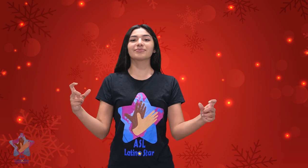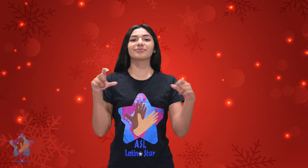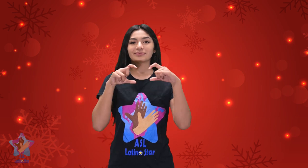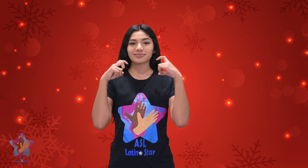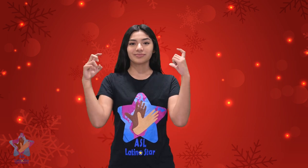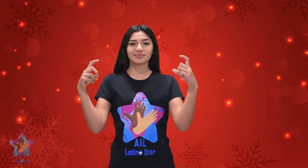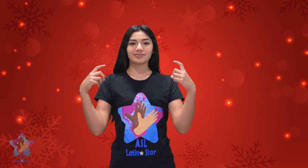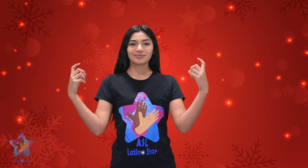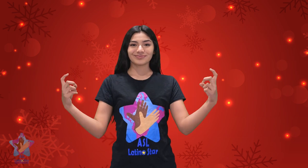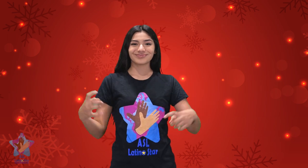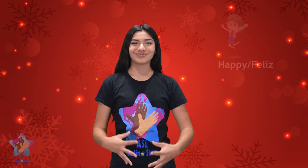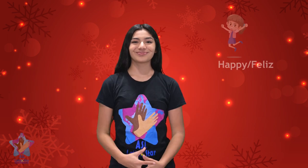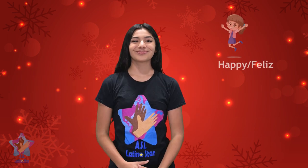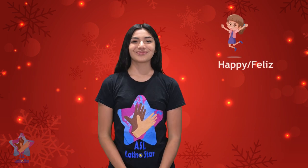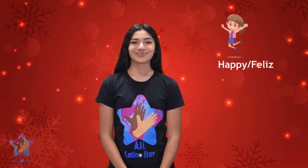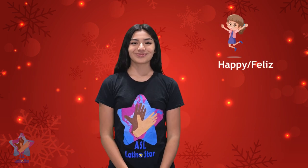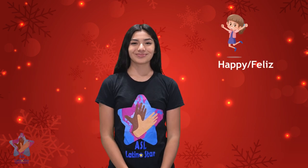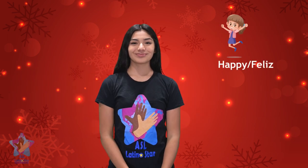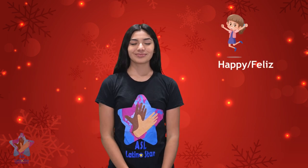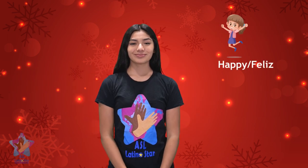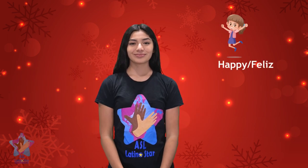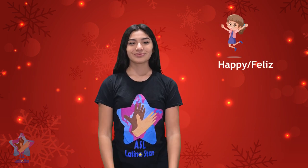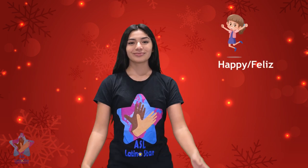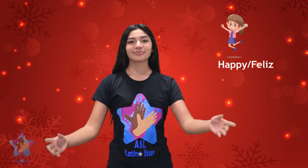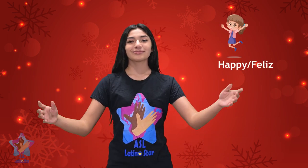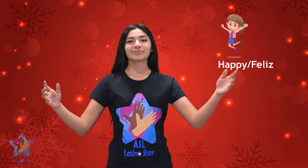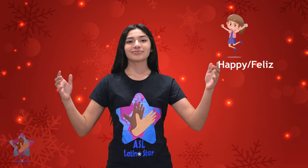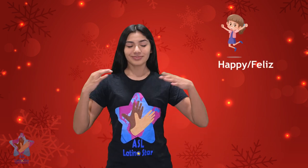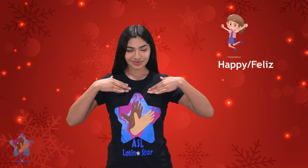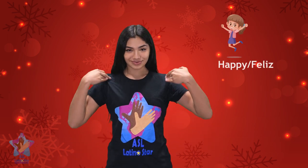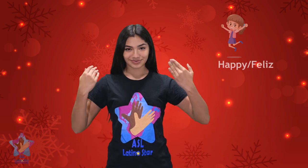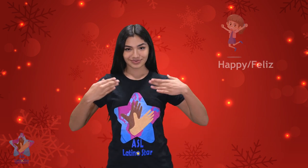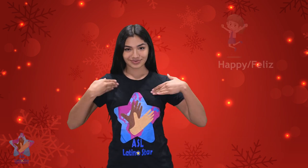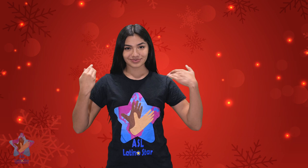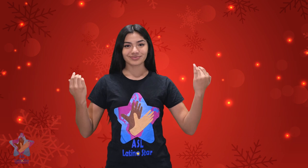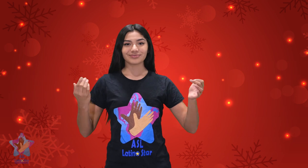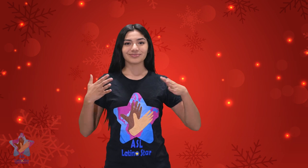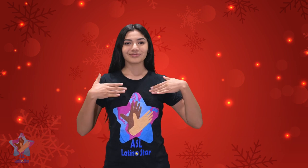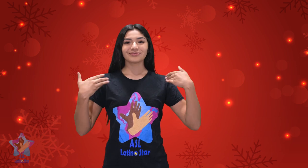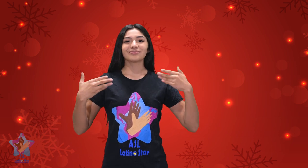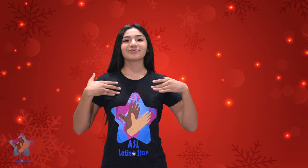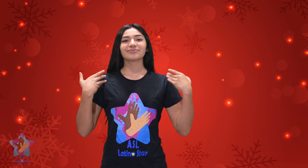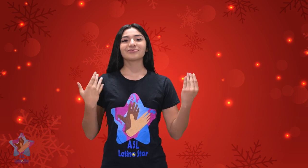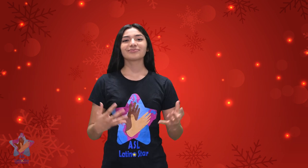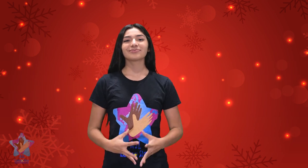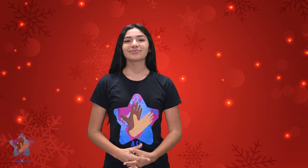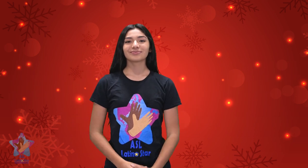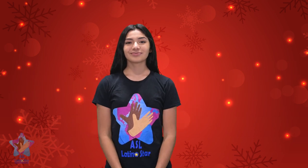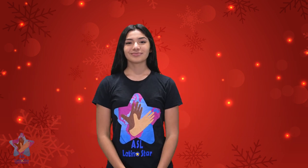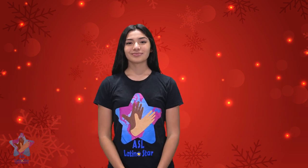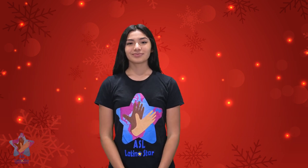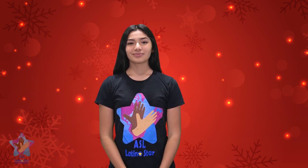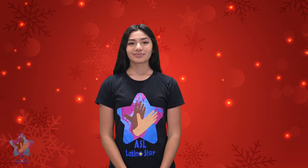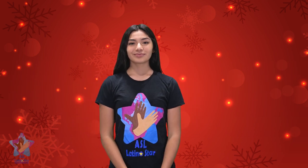Celebrar. Celebrar. Animar. Animar. Animar. Children.